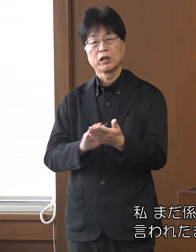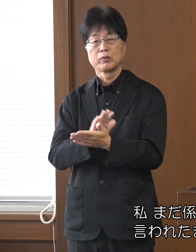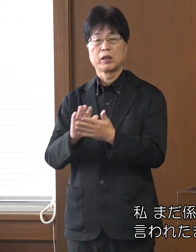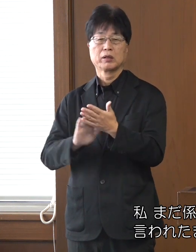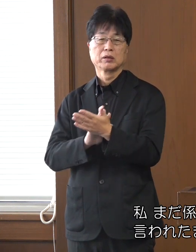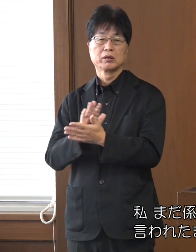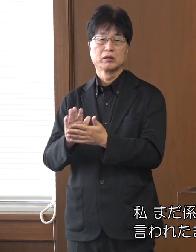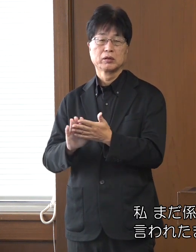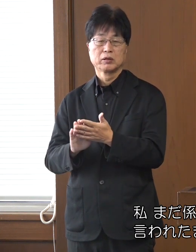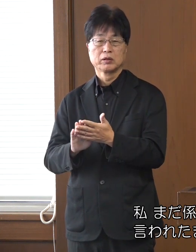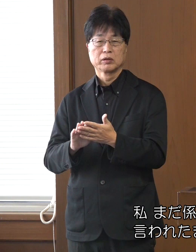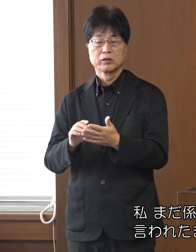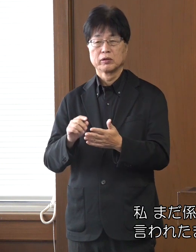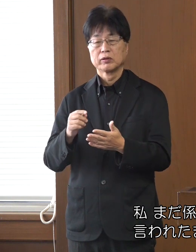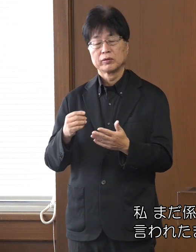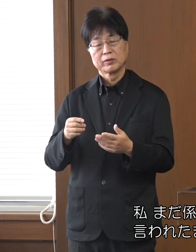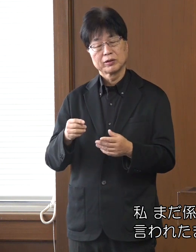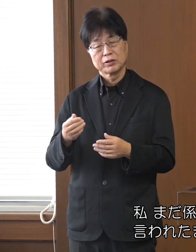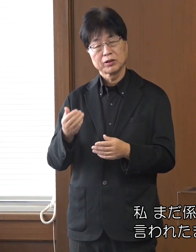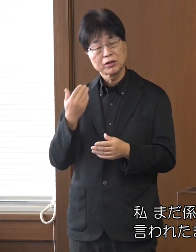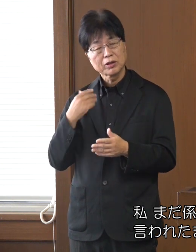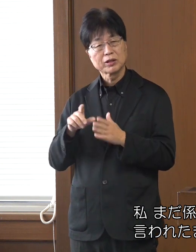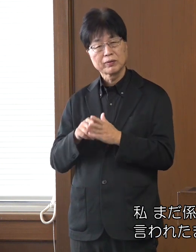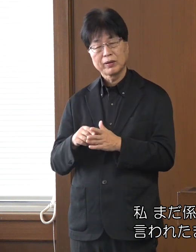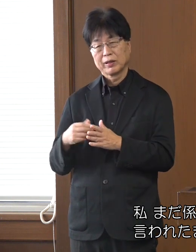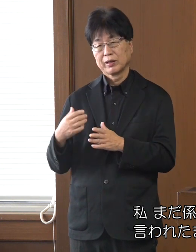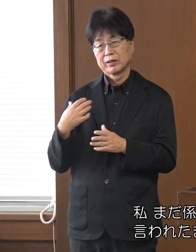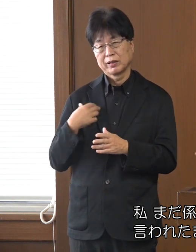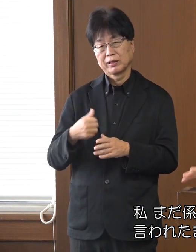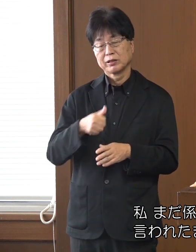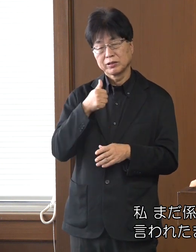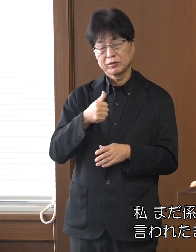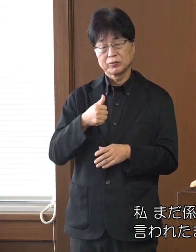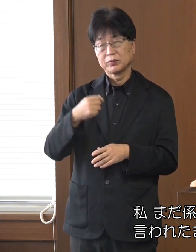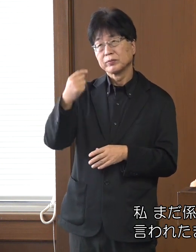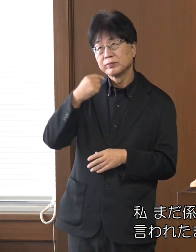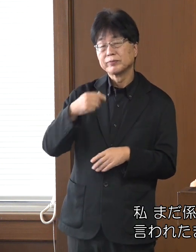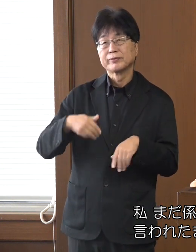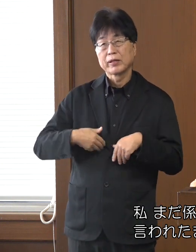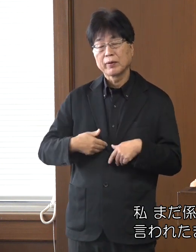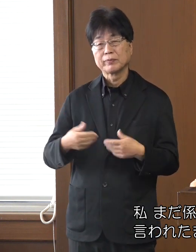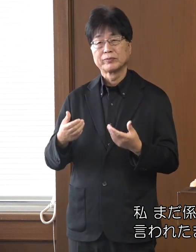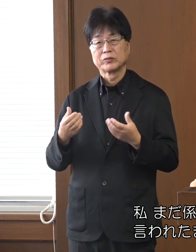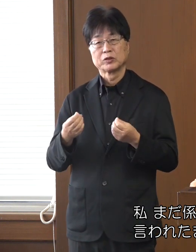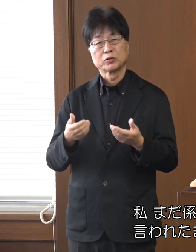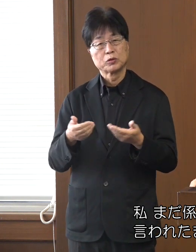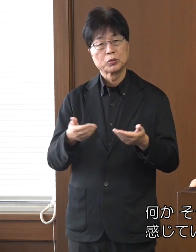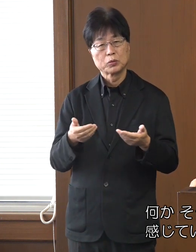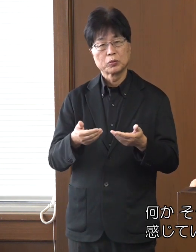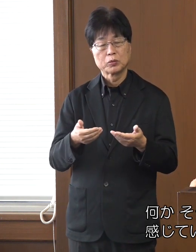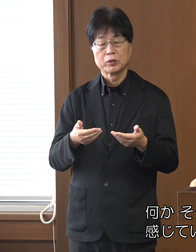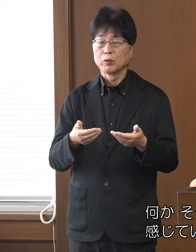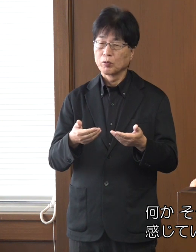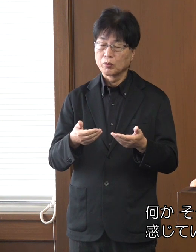私まだ係長だったので言われたまま仕事してましたけども、なん